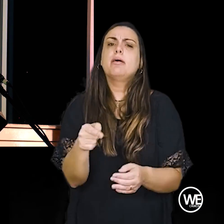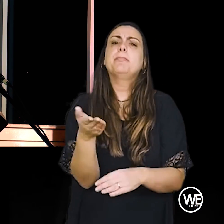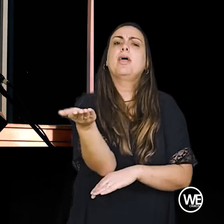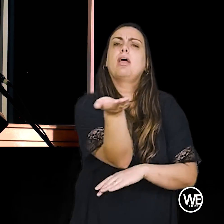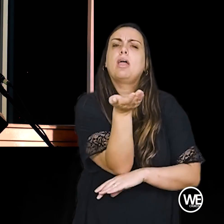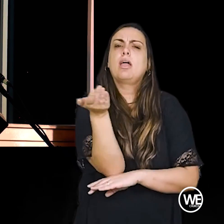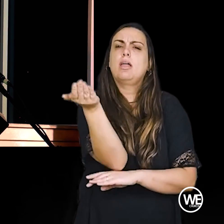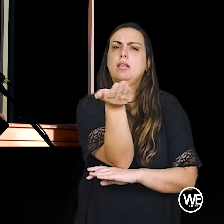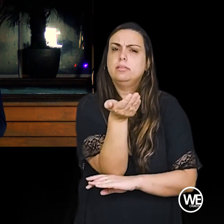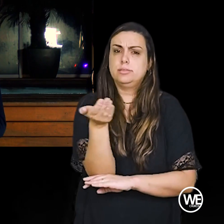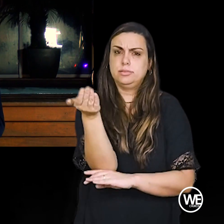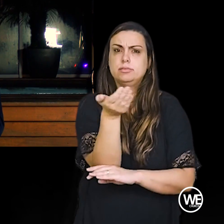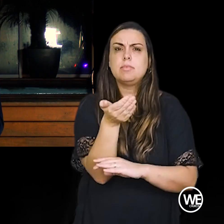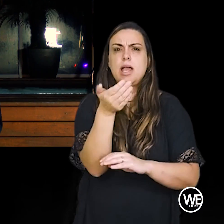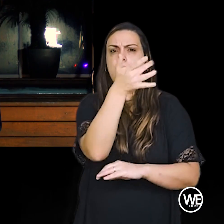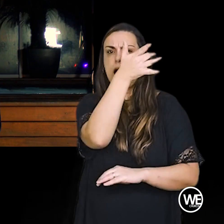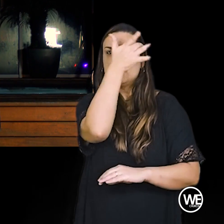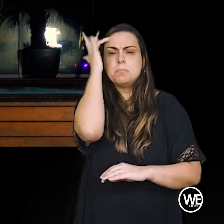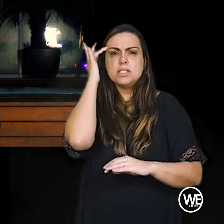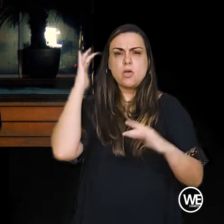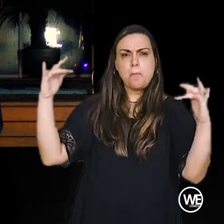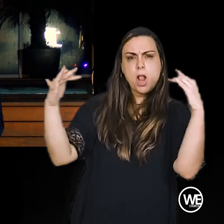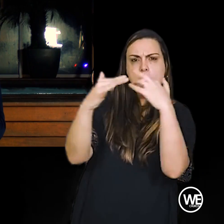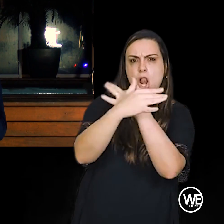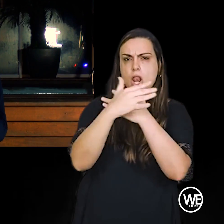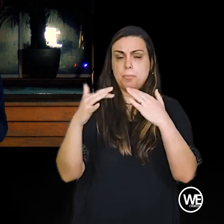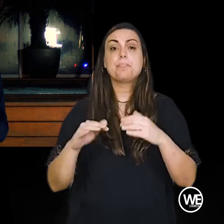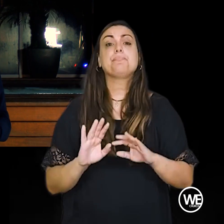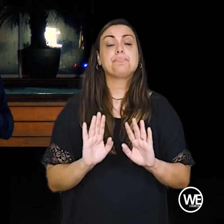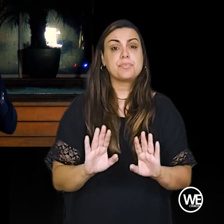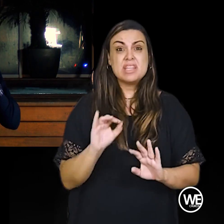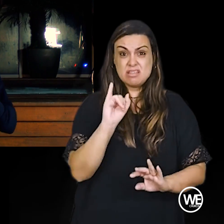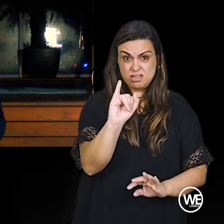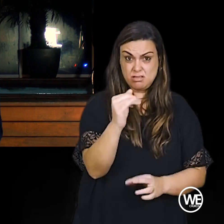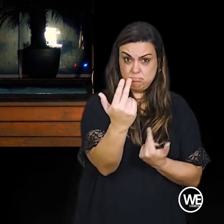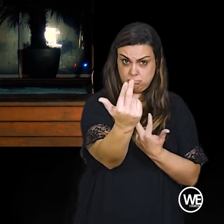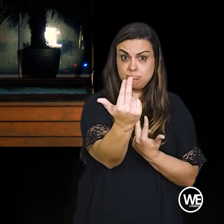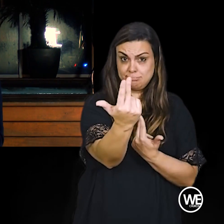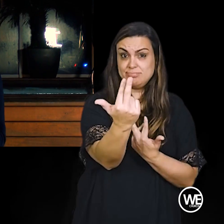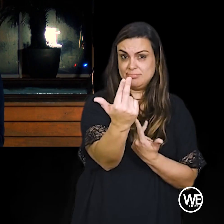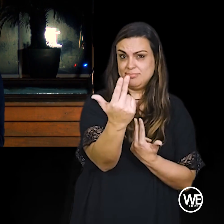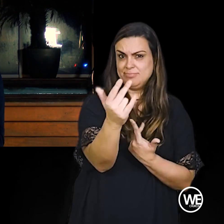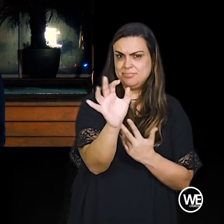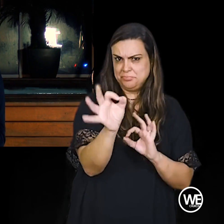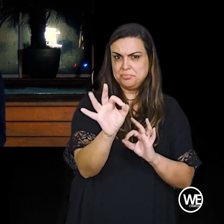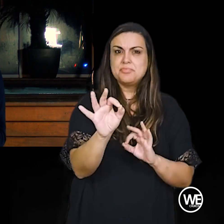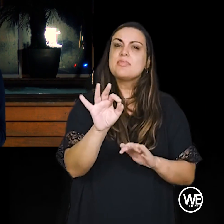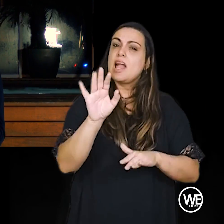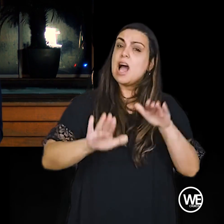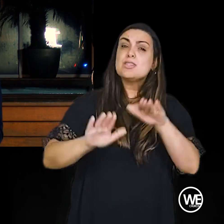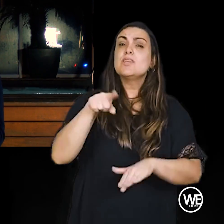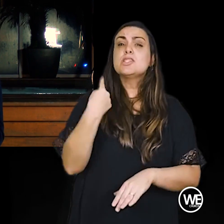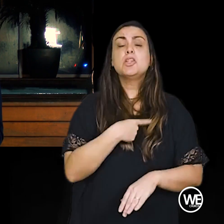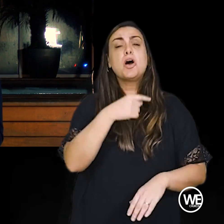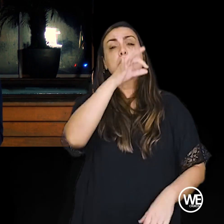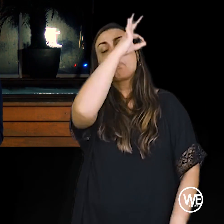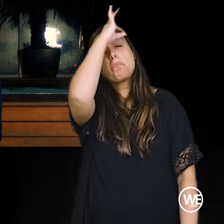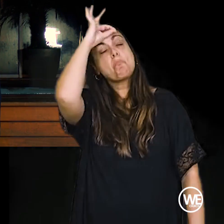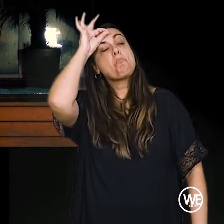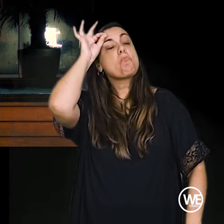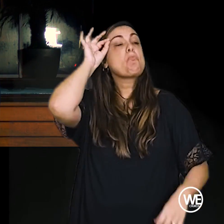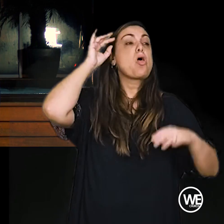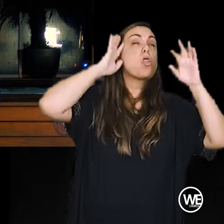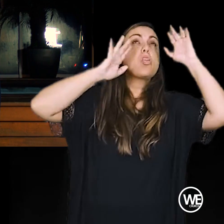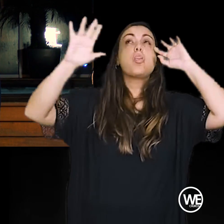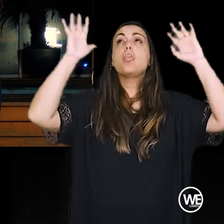estavam entrando no templo. Se você é assim como eu, por muitas vezes nós temos distrações na nossa vida que